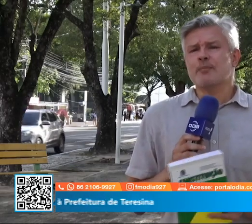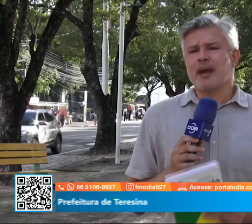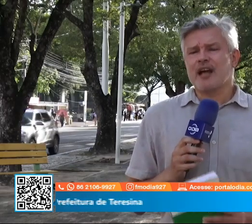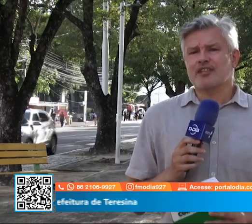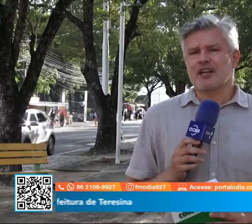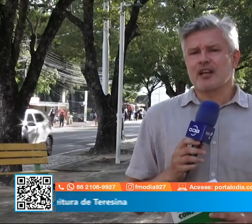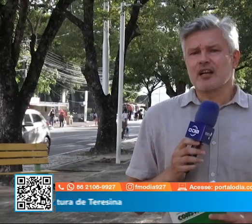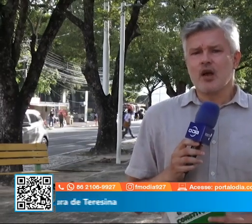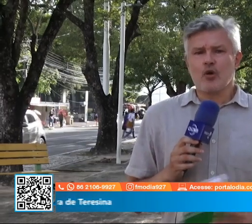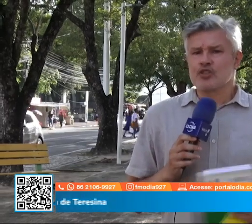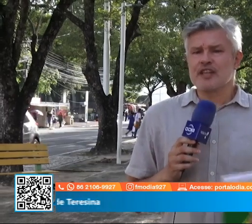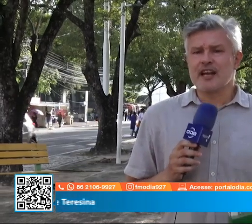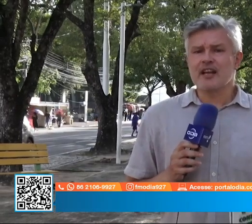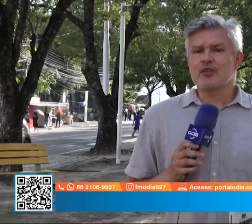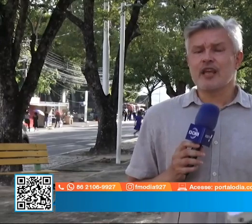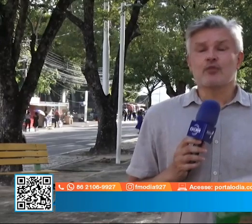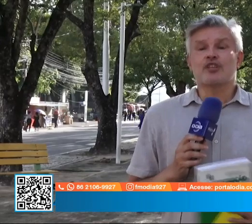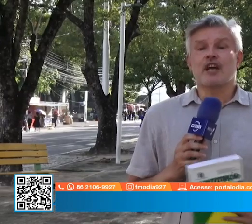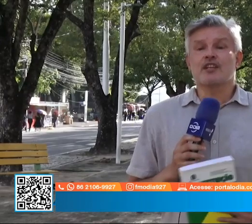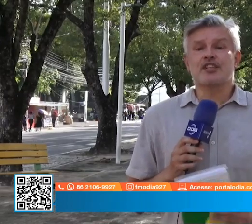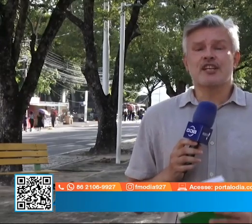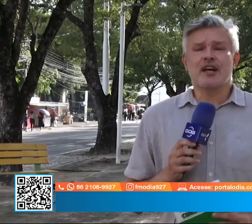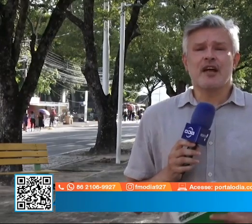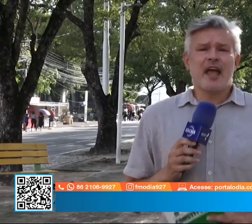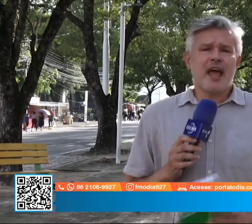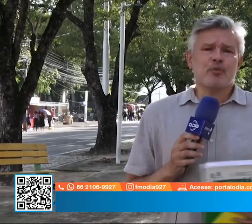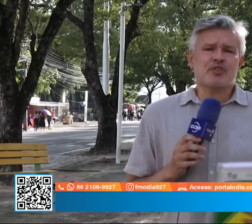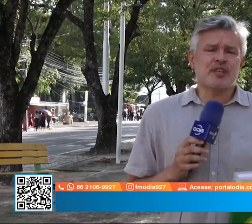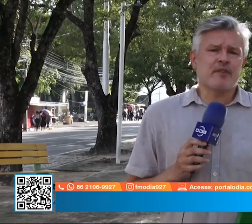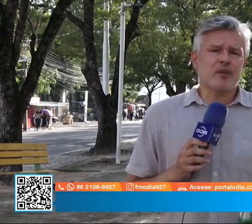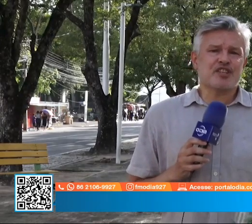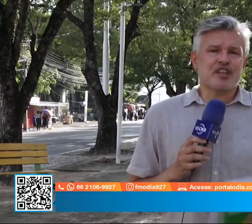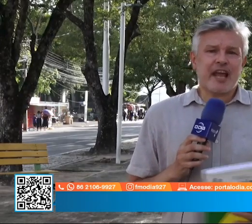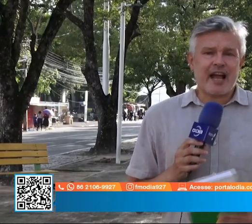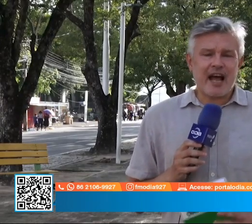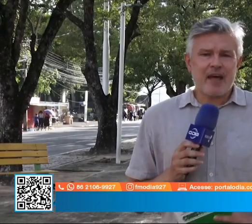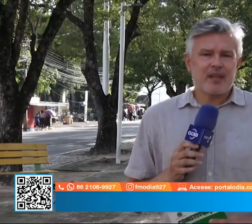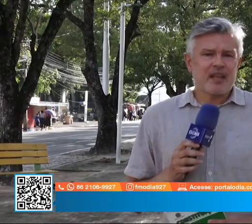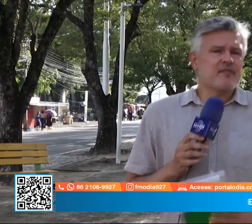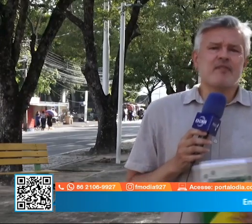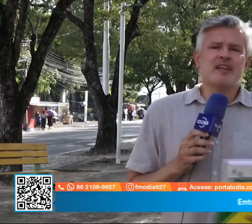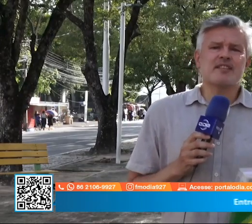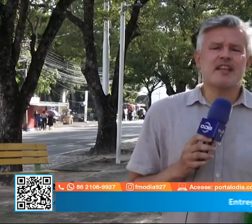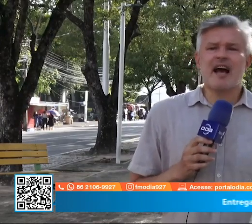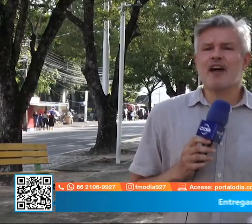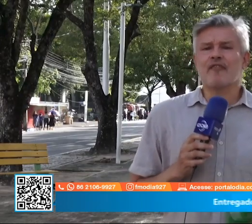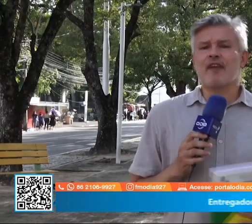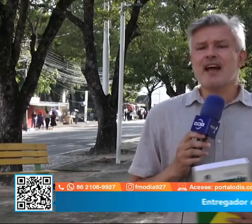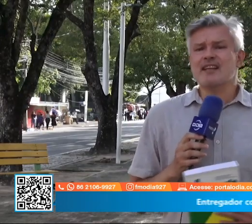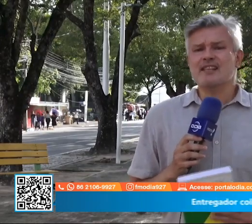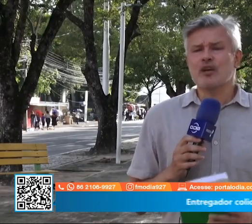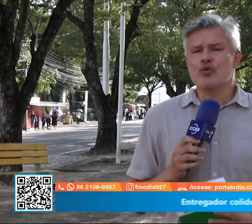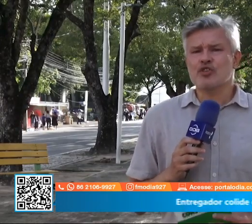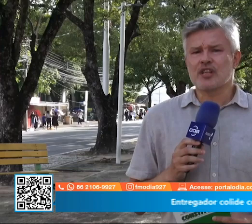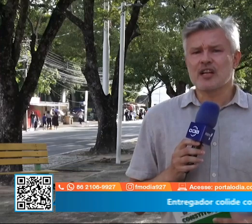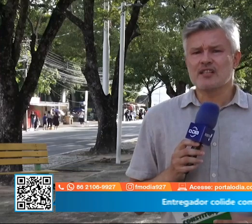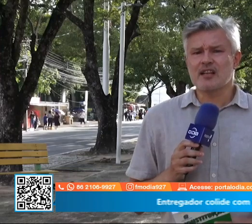veracidade prática, considerando que no dia a dia é possível enxergar e vivenciar várias